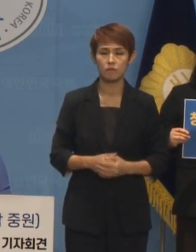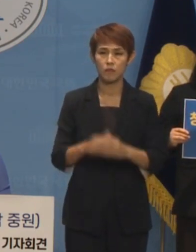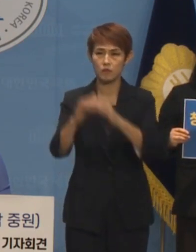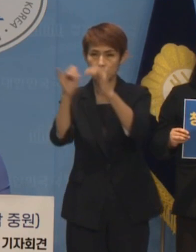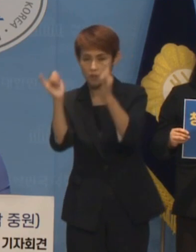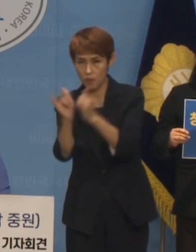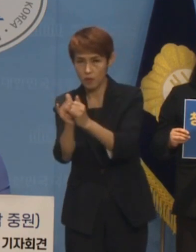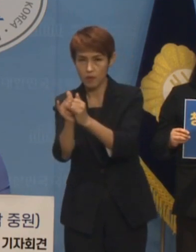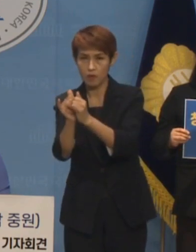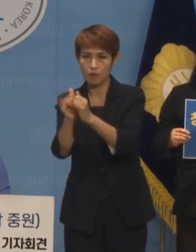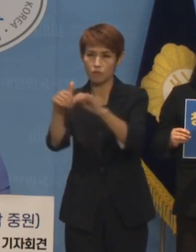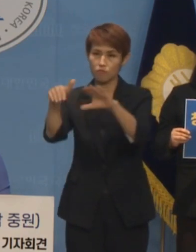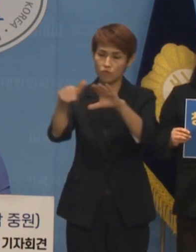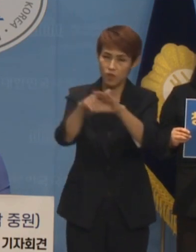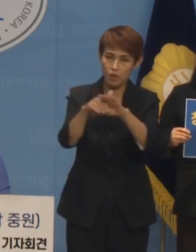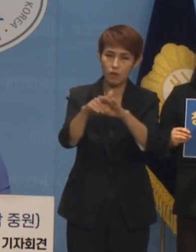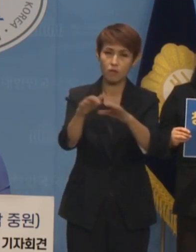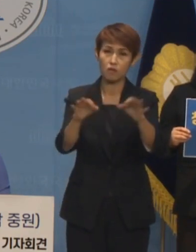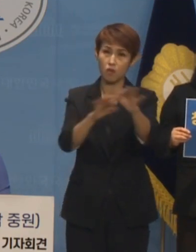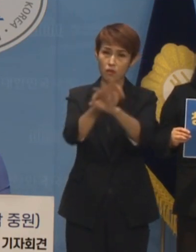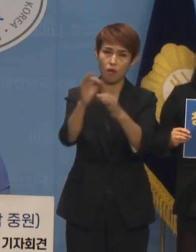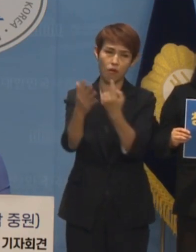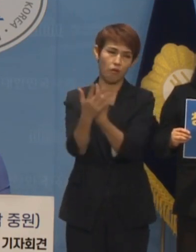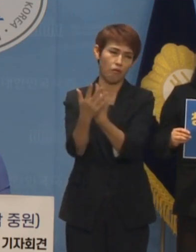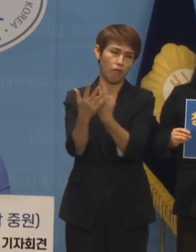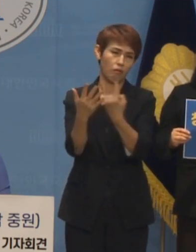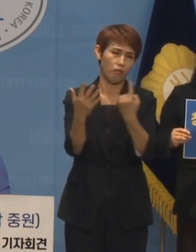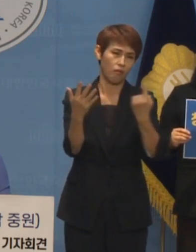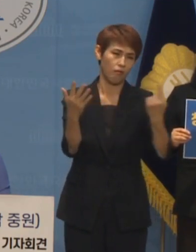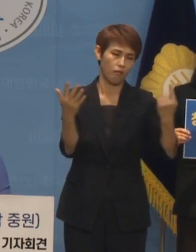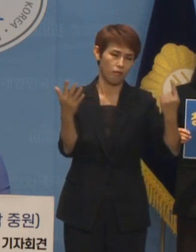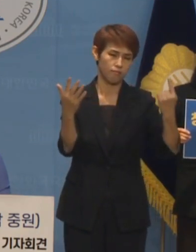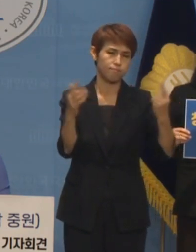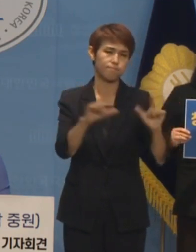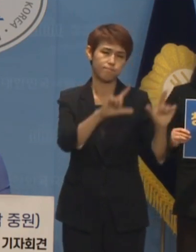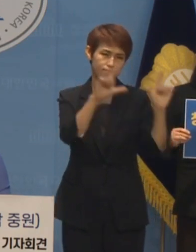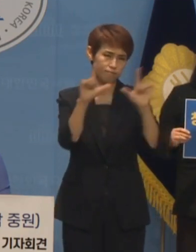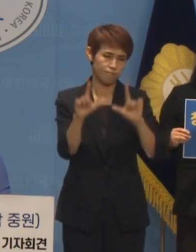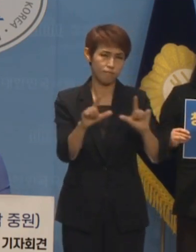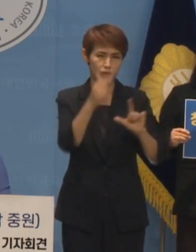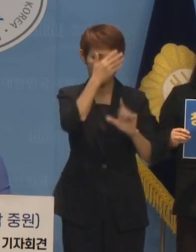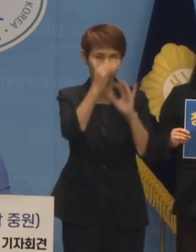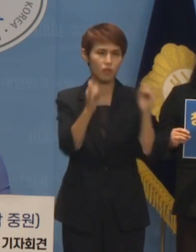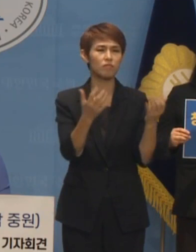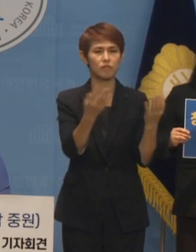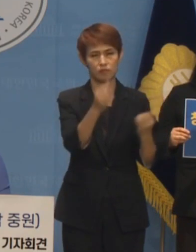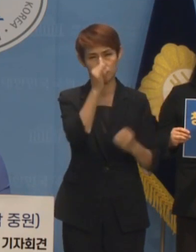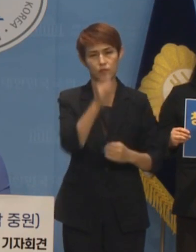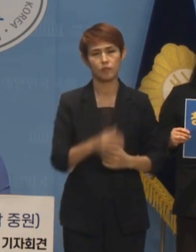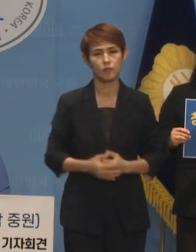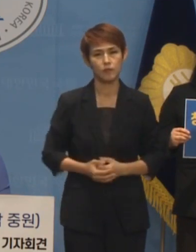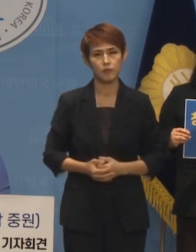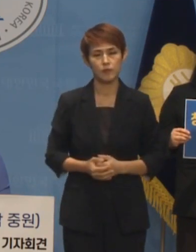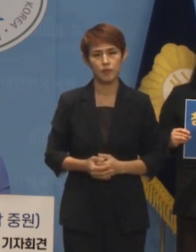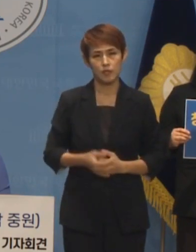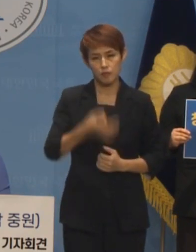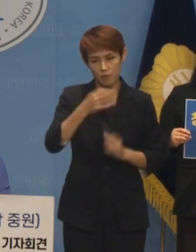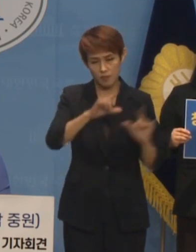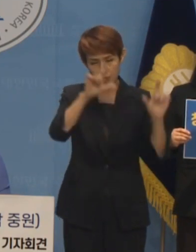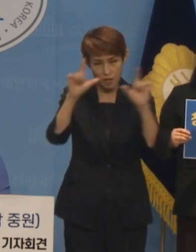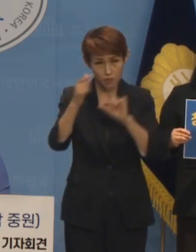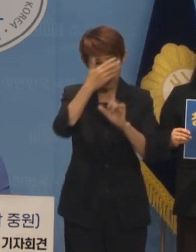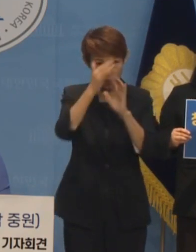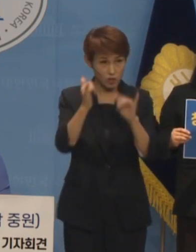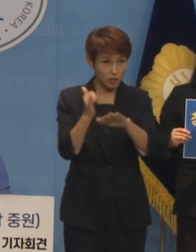문화로부터, 경제로부터 고립되고 운동생활을 하게 되는 것이 현실입니다. 이렇게 힘든 삶을 살아가는